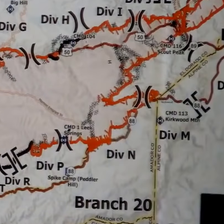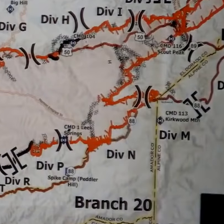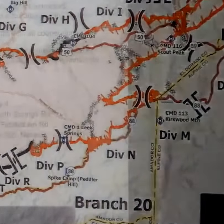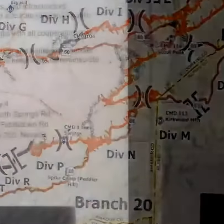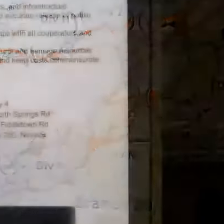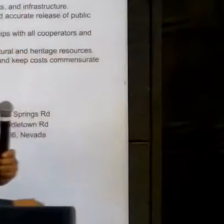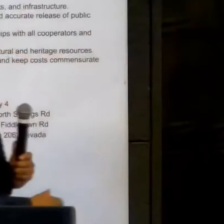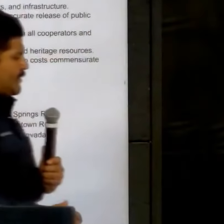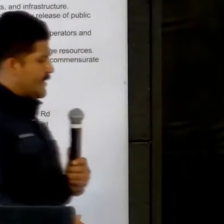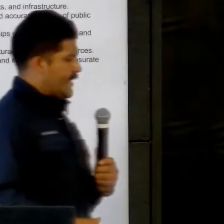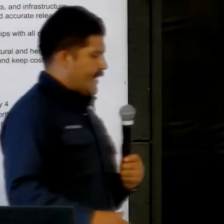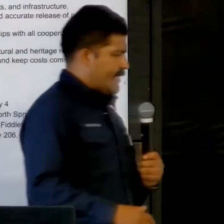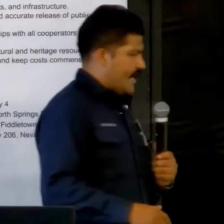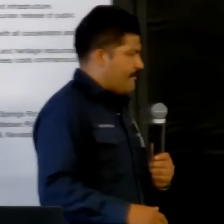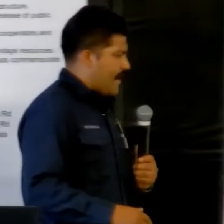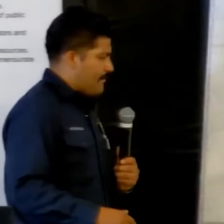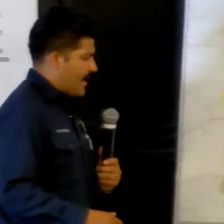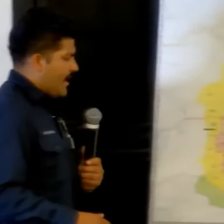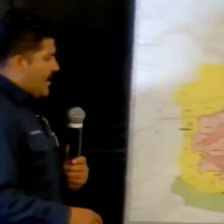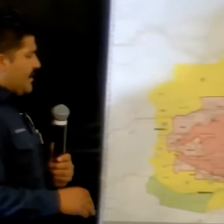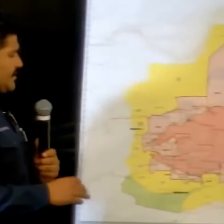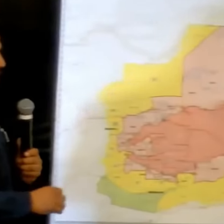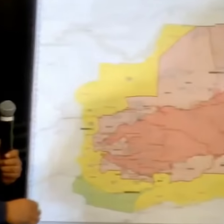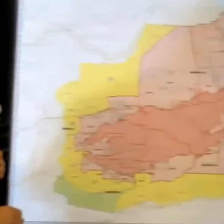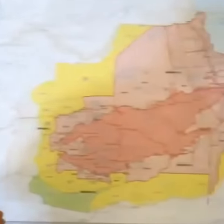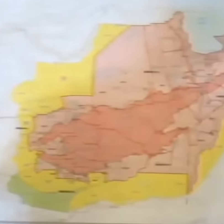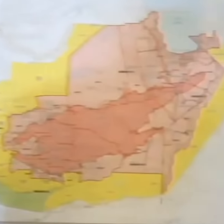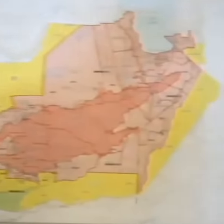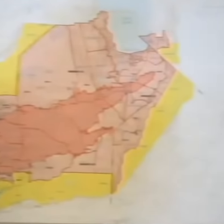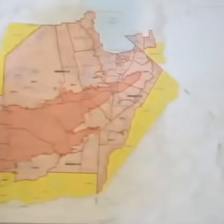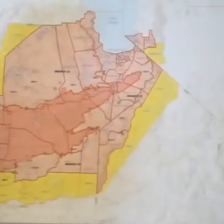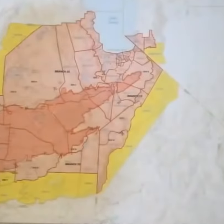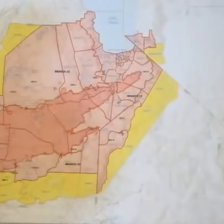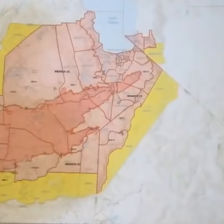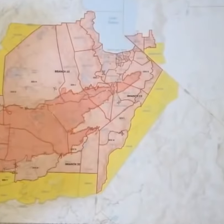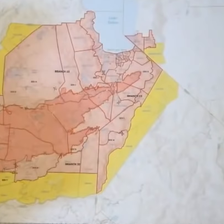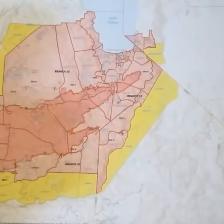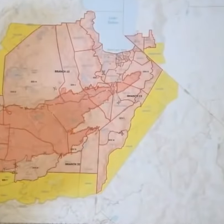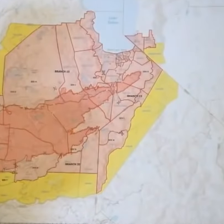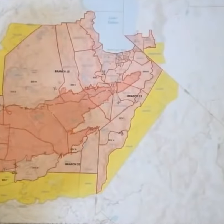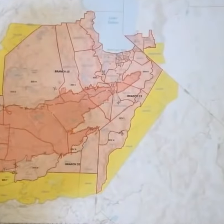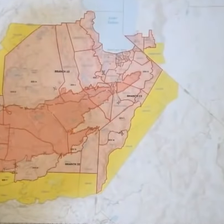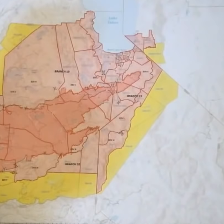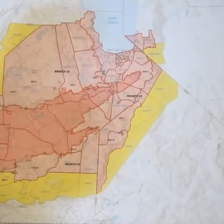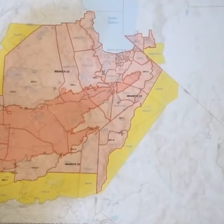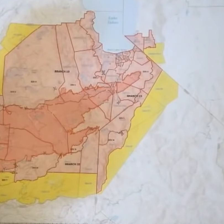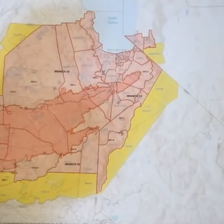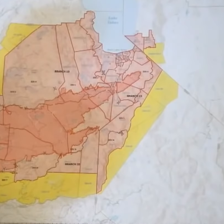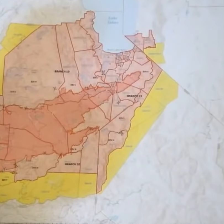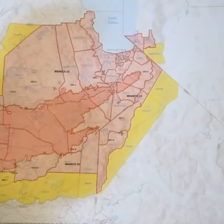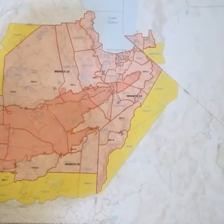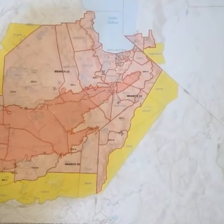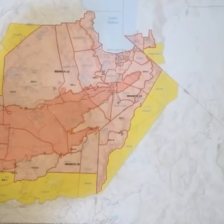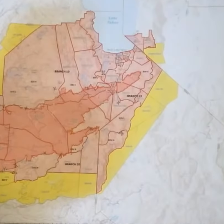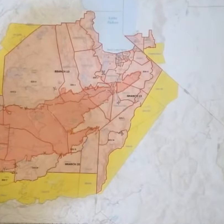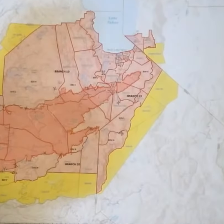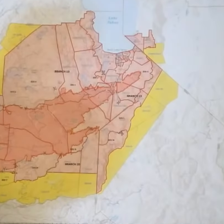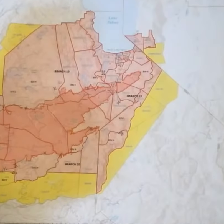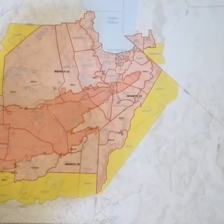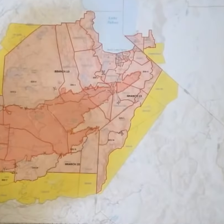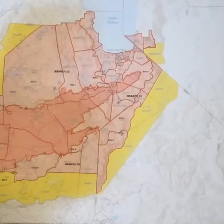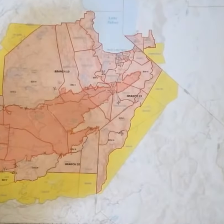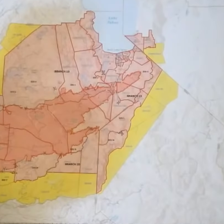de órdenes de evacuación, si me siguen aquí al mapa, como les contamos ayer, esta zona del sur